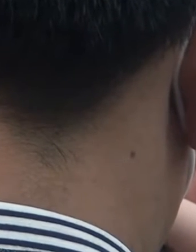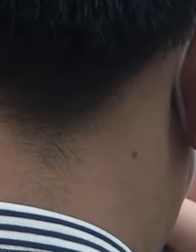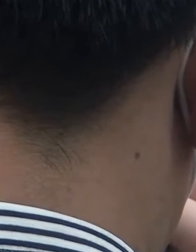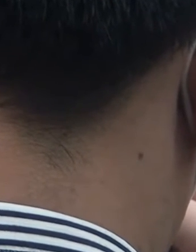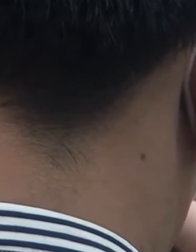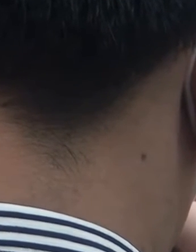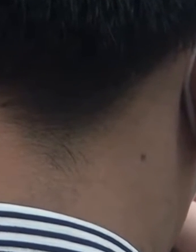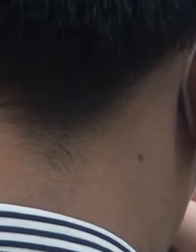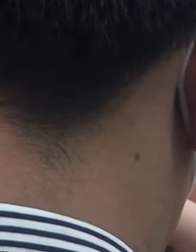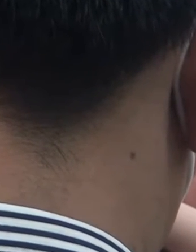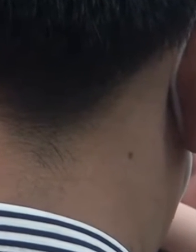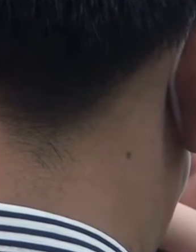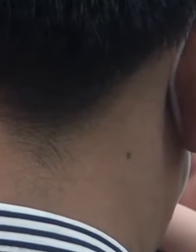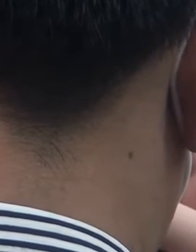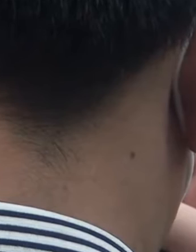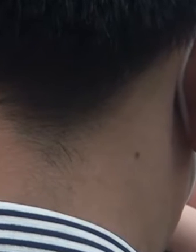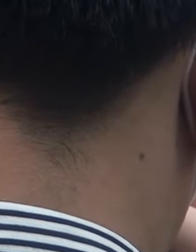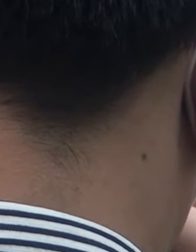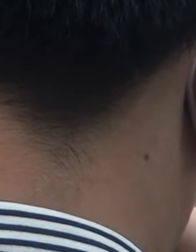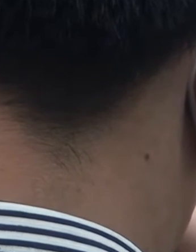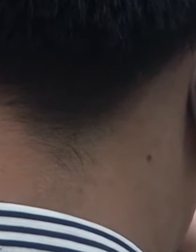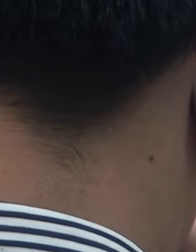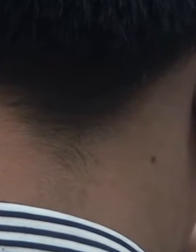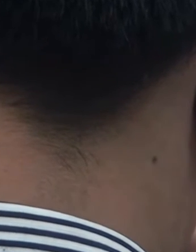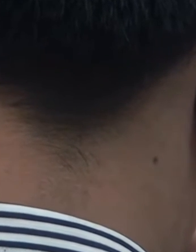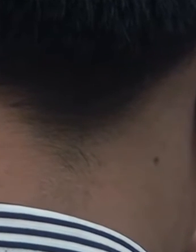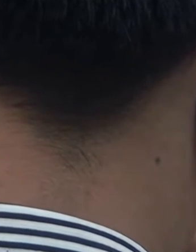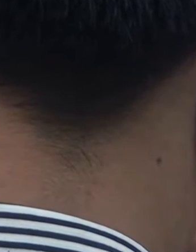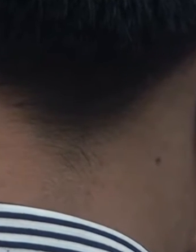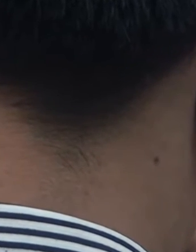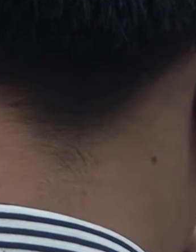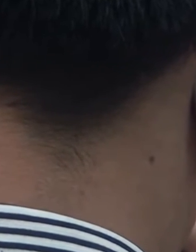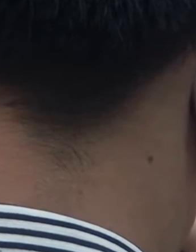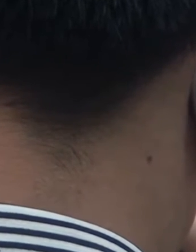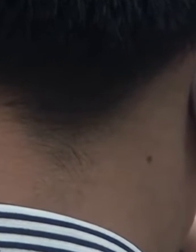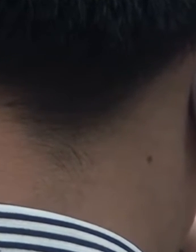자영업자를 갈라놓은 살생부가 되었습니다.